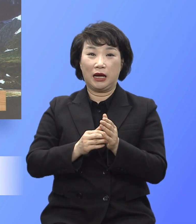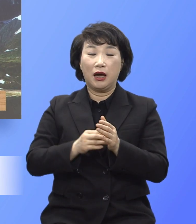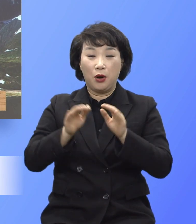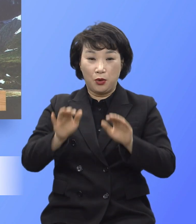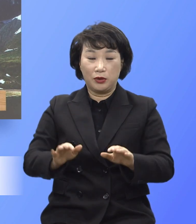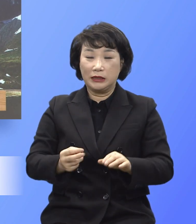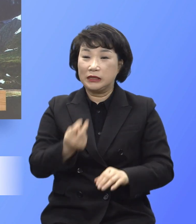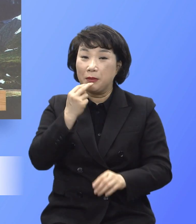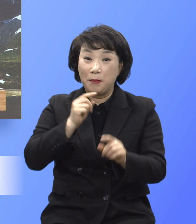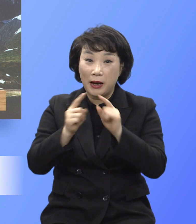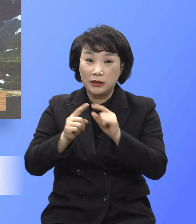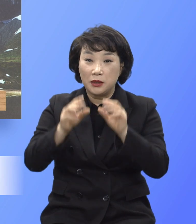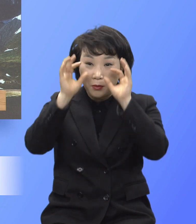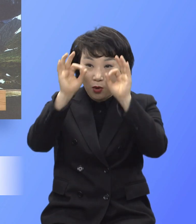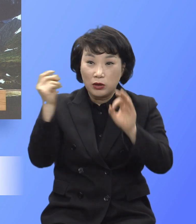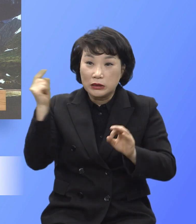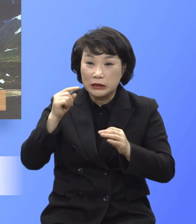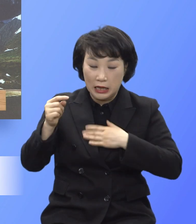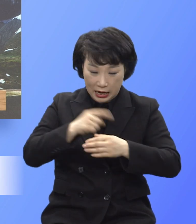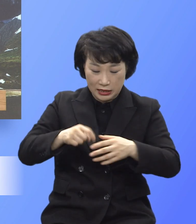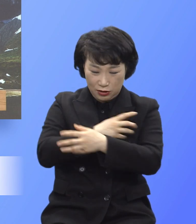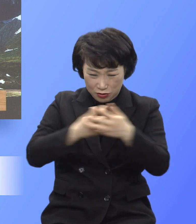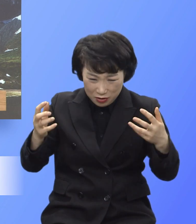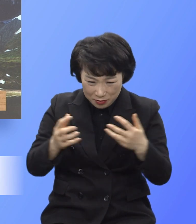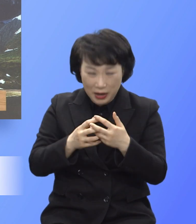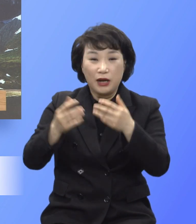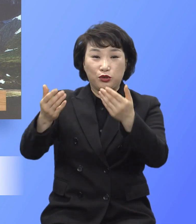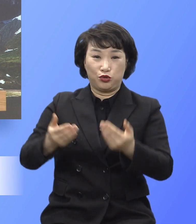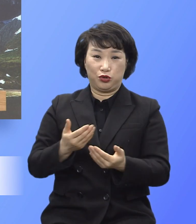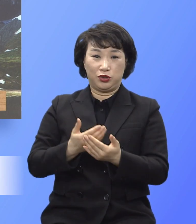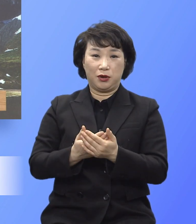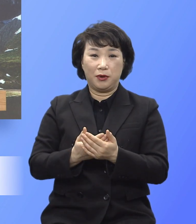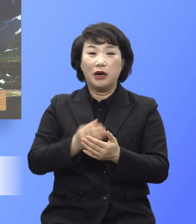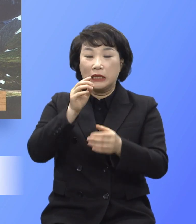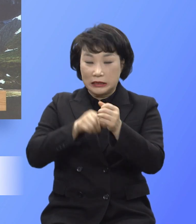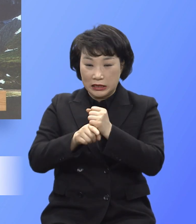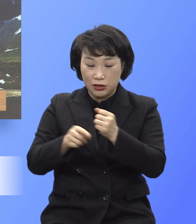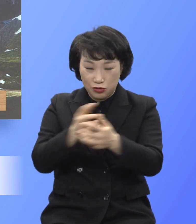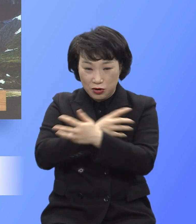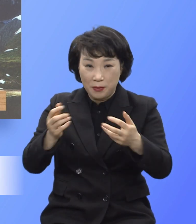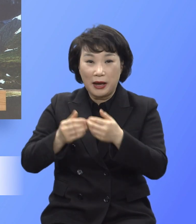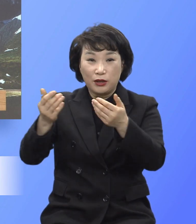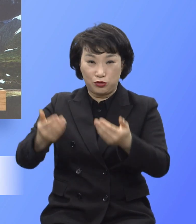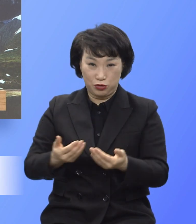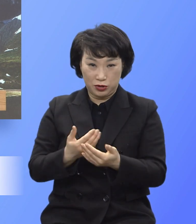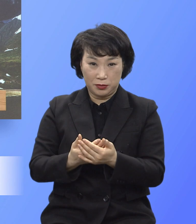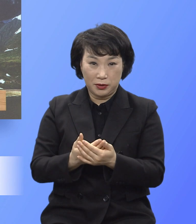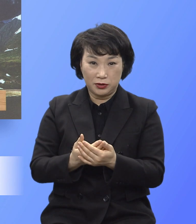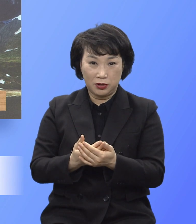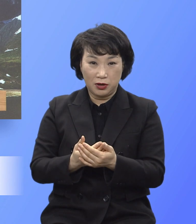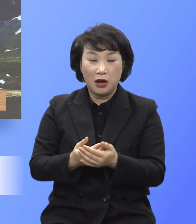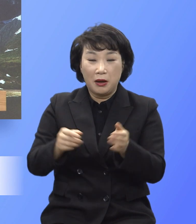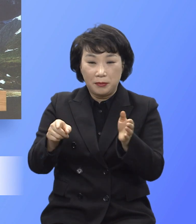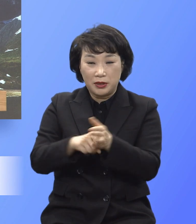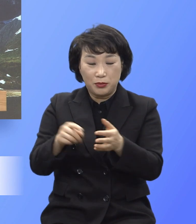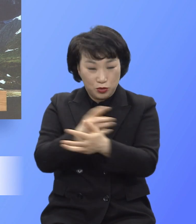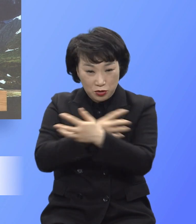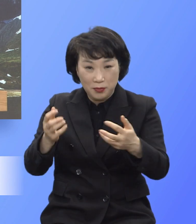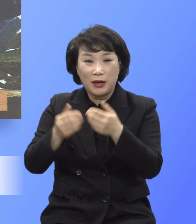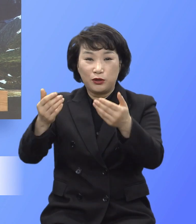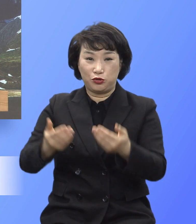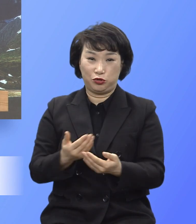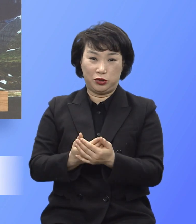오늘 생명의 말씀이 내 안에 가득하게 하시되 진리로 가득하게 하옵소서, 믿음으로